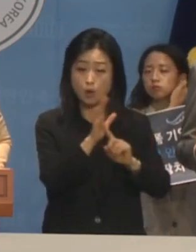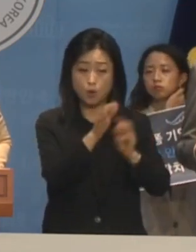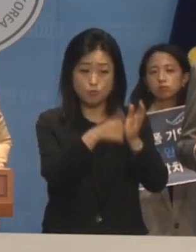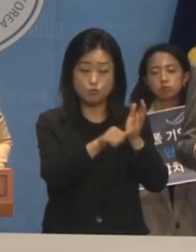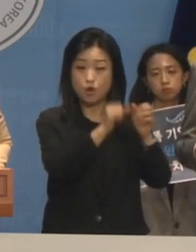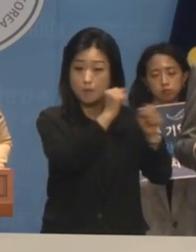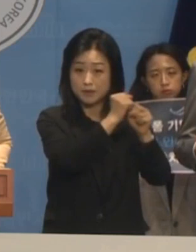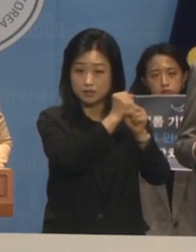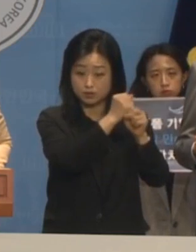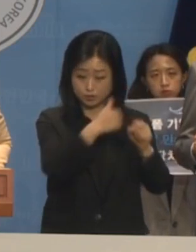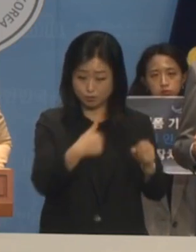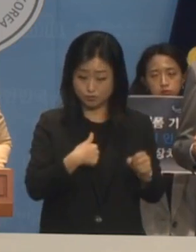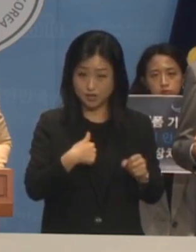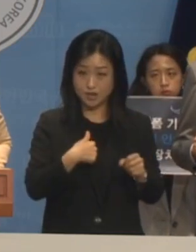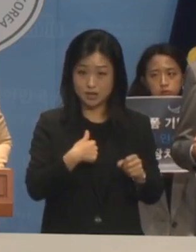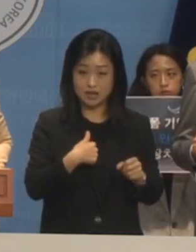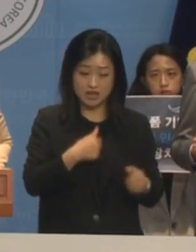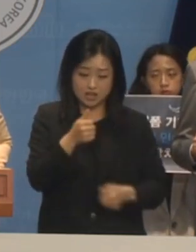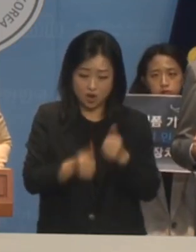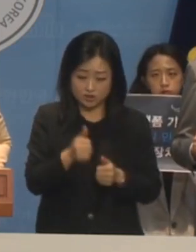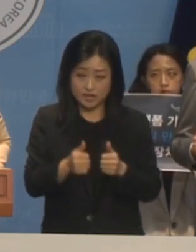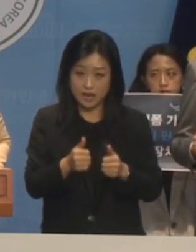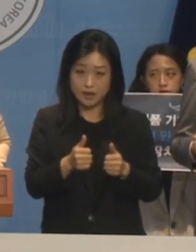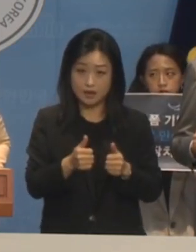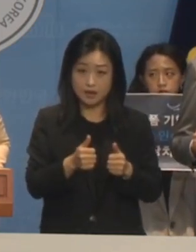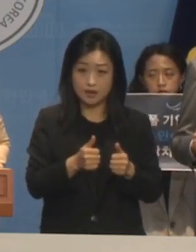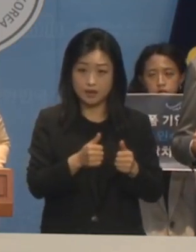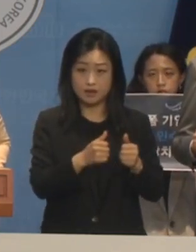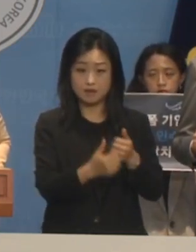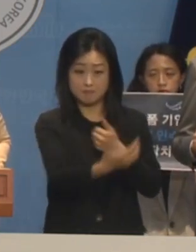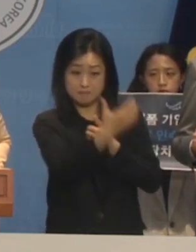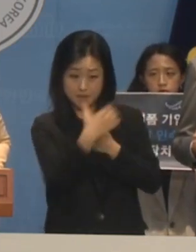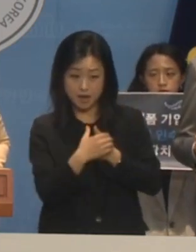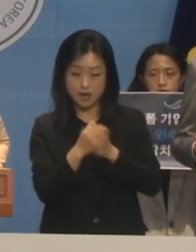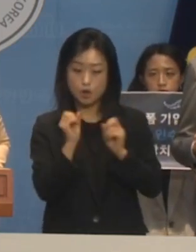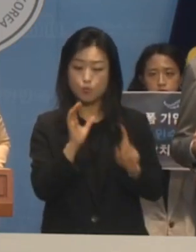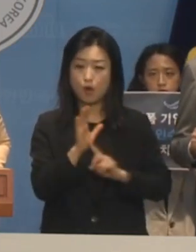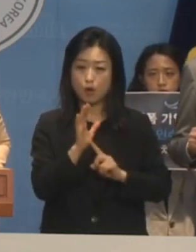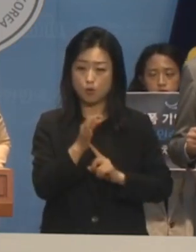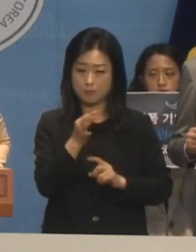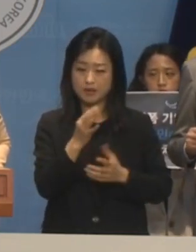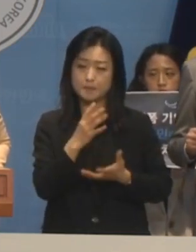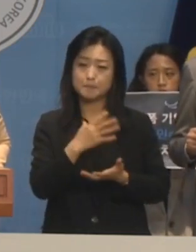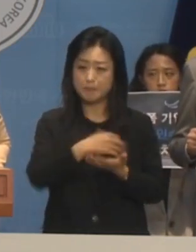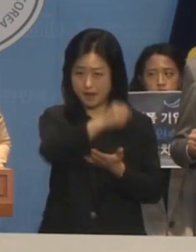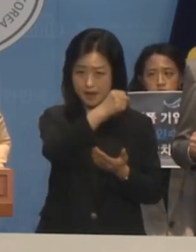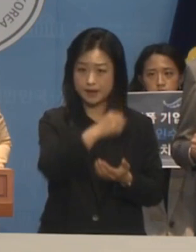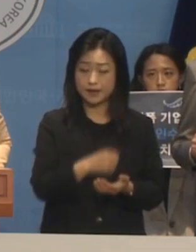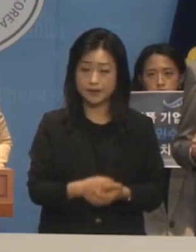만들어 입점 업체들의 과도한 경쟁을 유발하며 광고비를 걷어가고 있습니다.